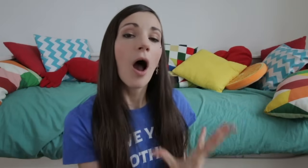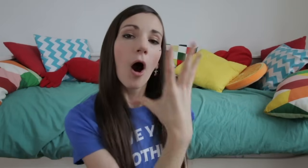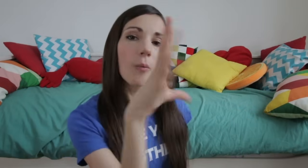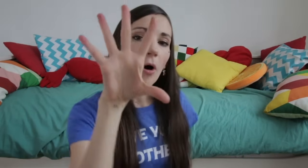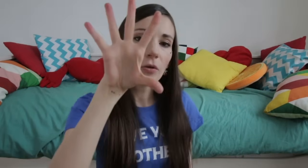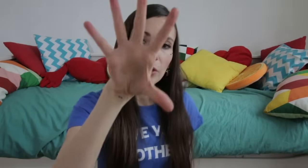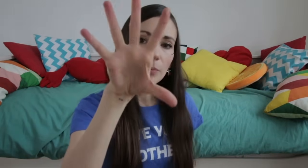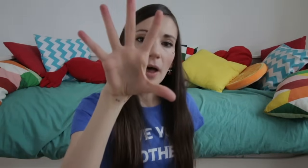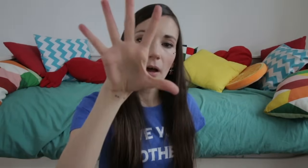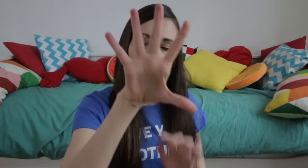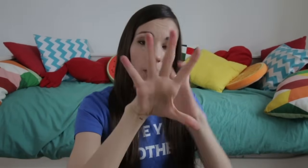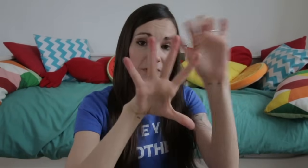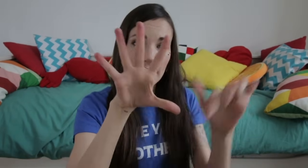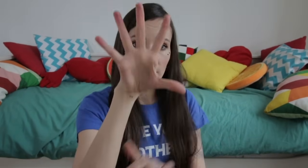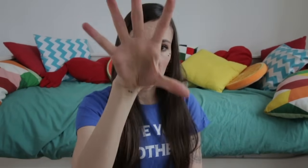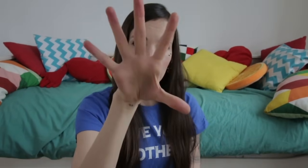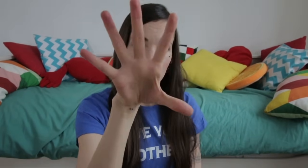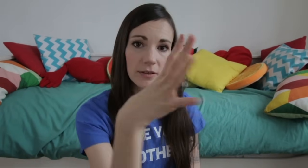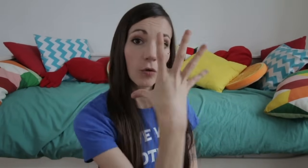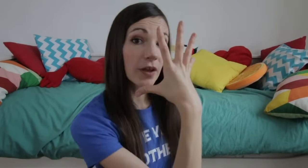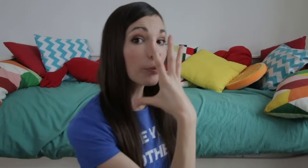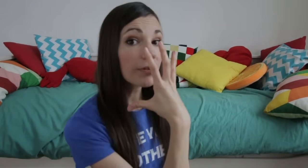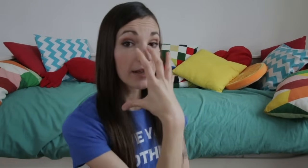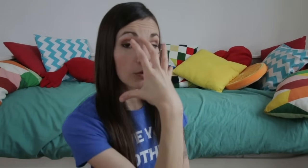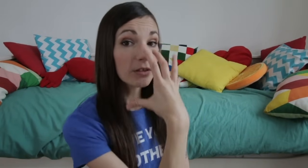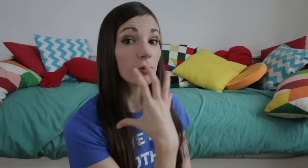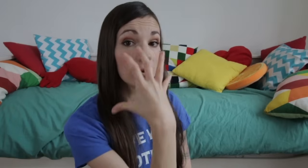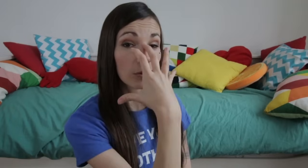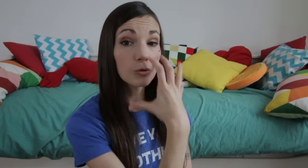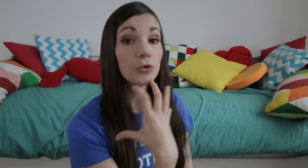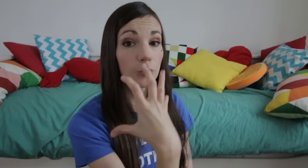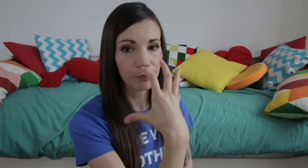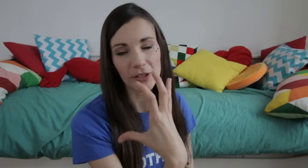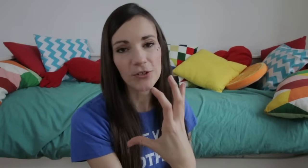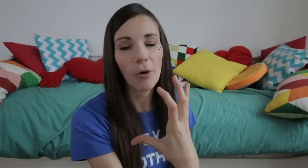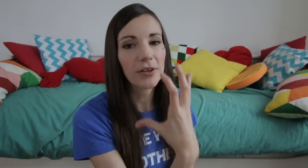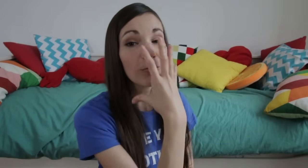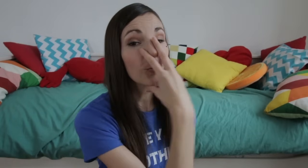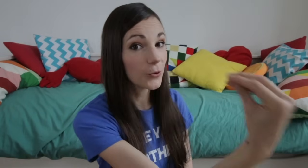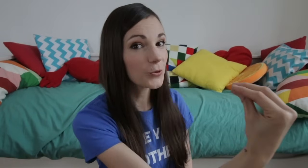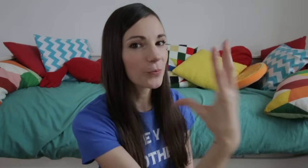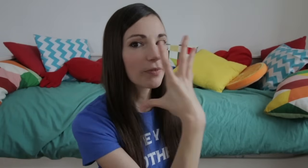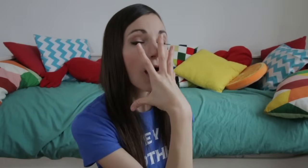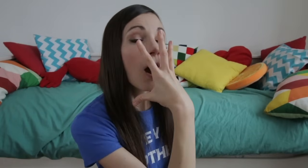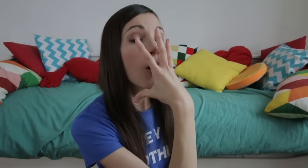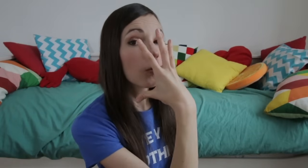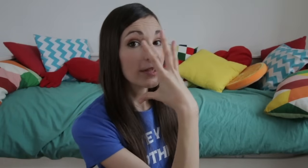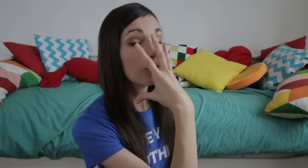On prend notre main en 5, bien ouverte. Qu'on vient poser au niveau du museau. Parce que ça représente le museau. On est